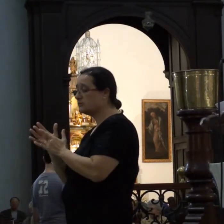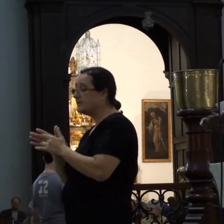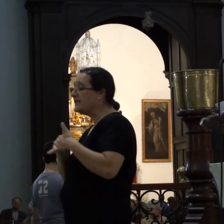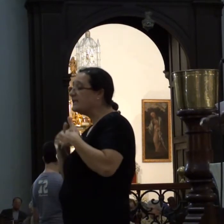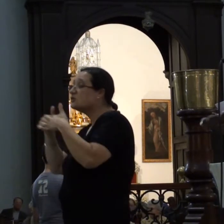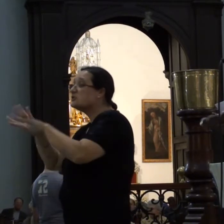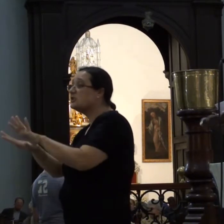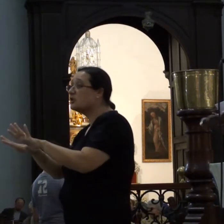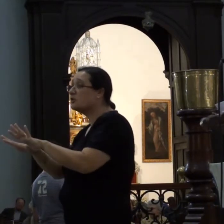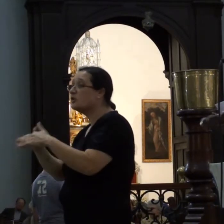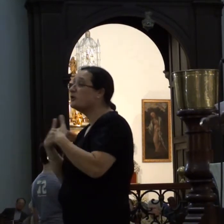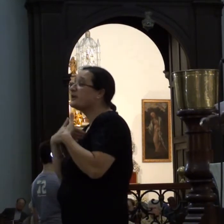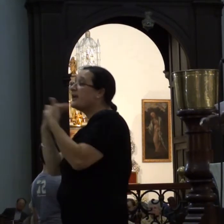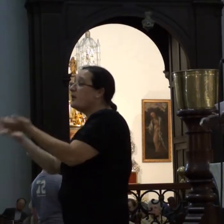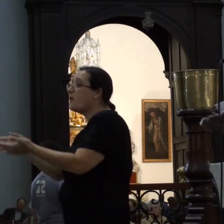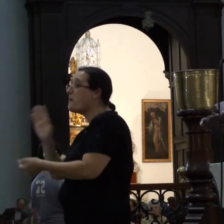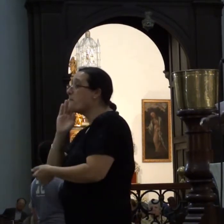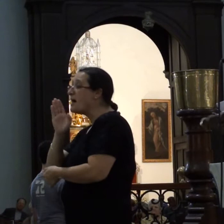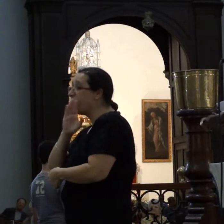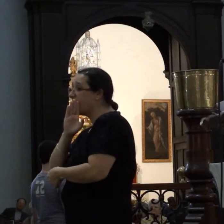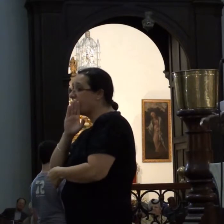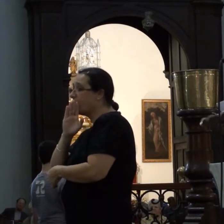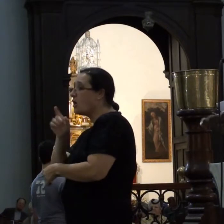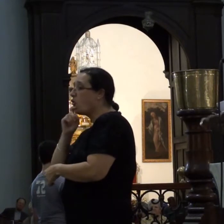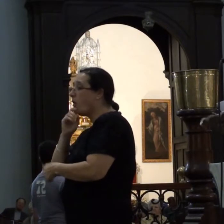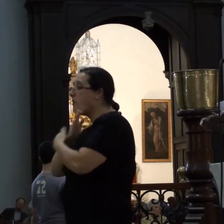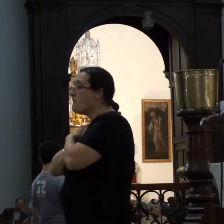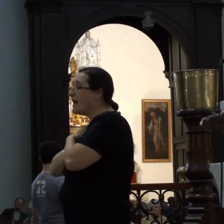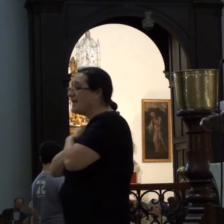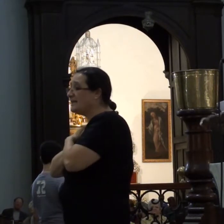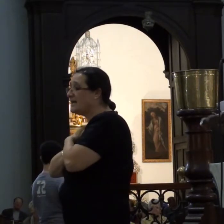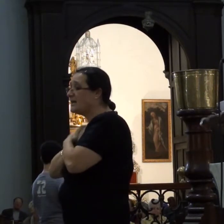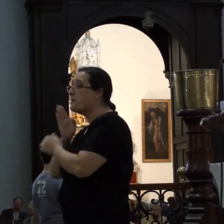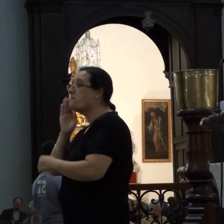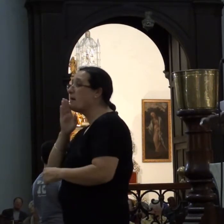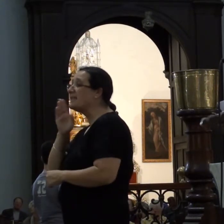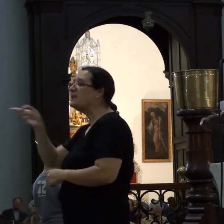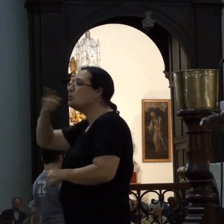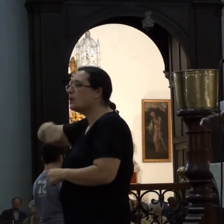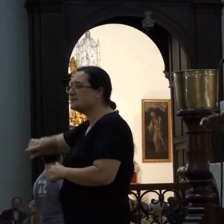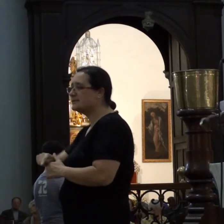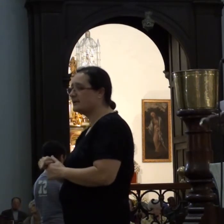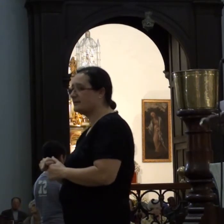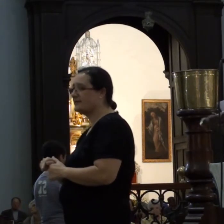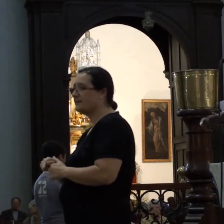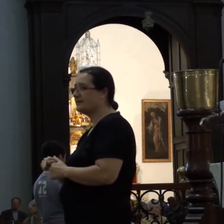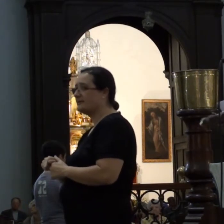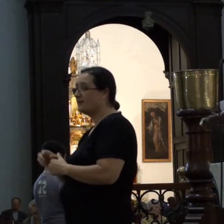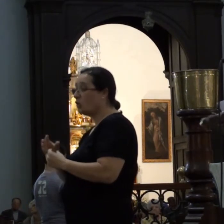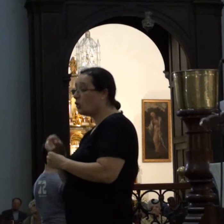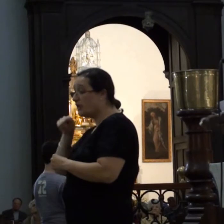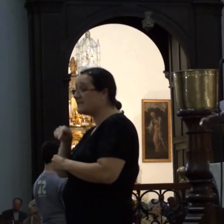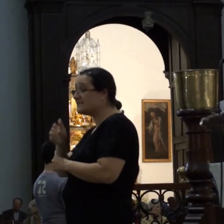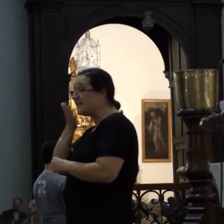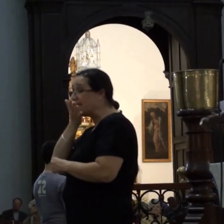dejaba a su madre como madre nuestra solo después de hacer esto Jesús pudo sentir